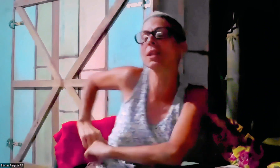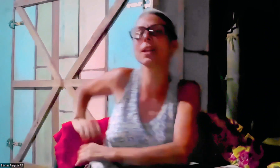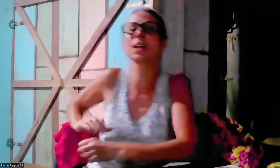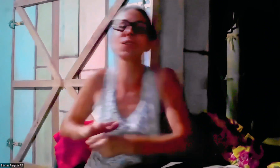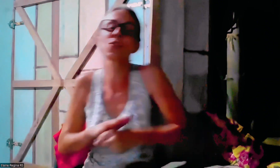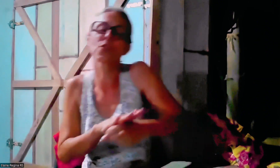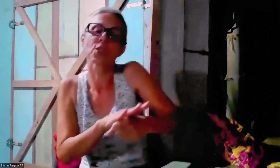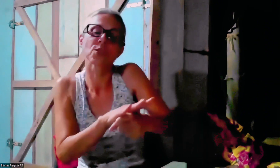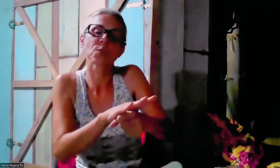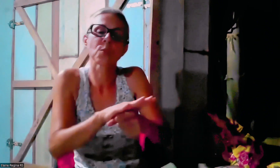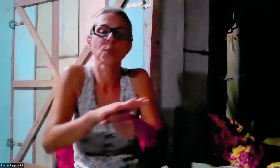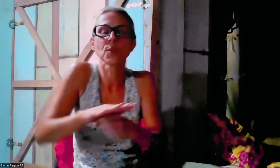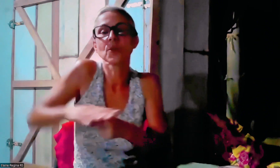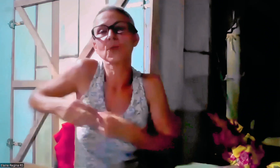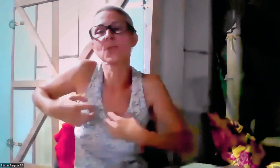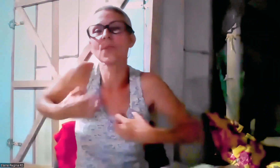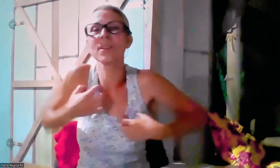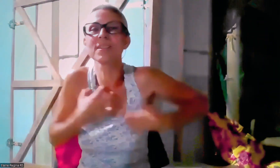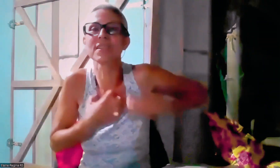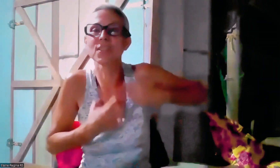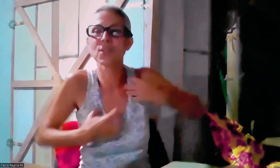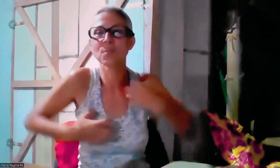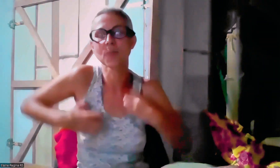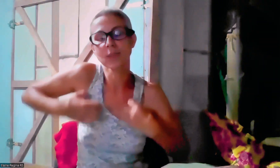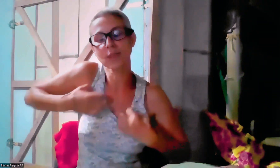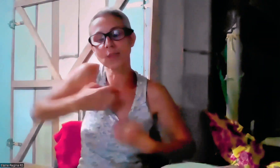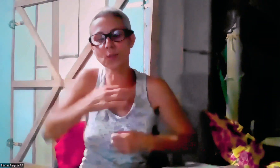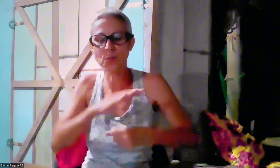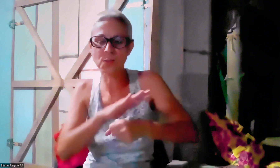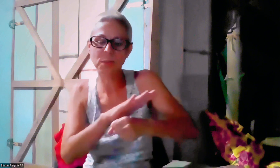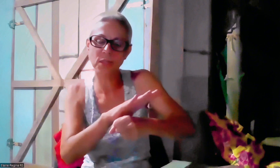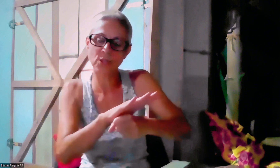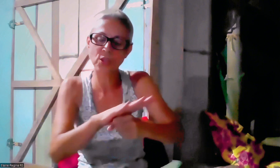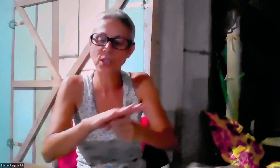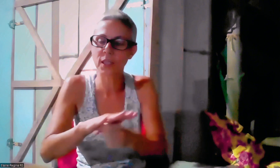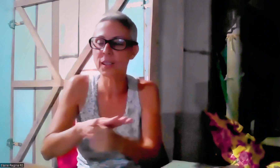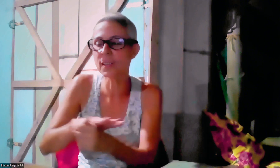sofrimento, preencher os momentos vazios.